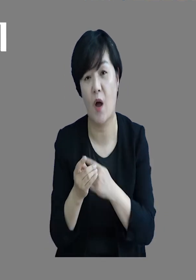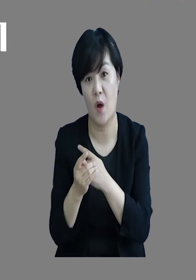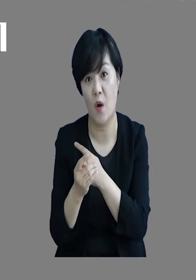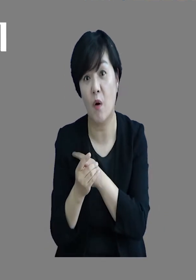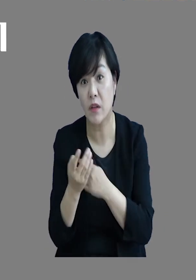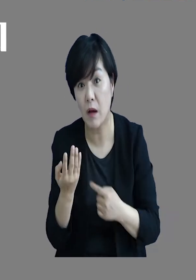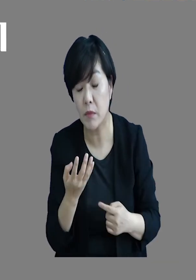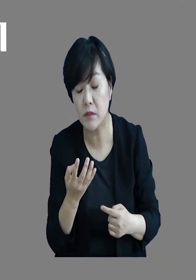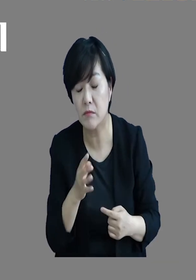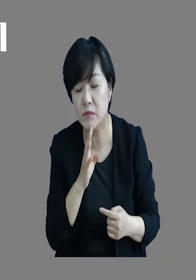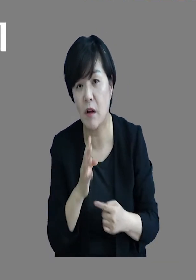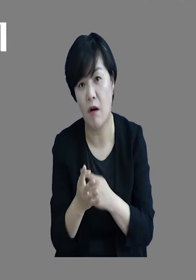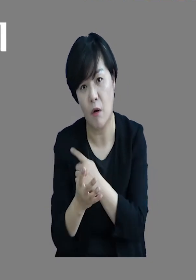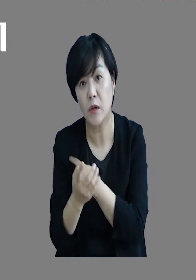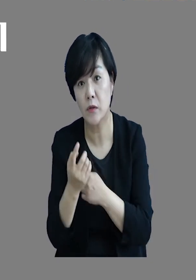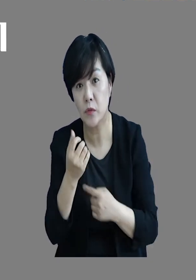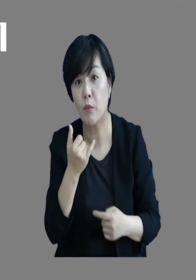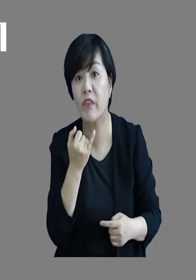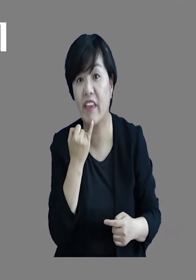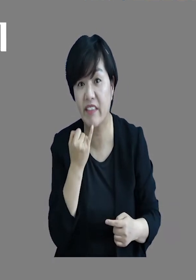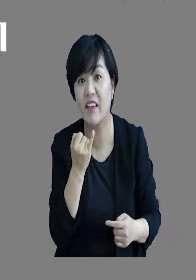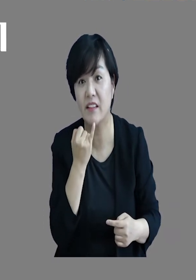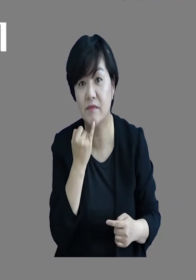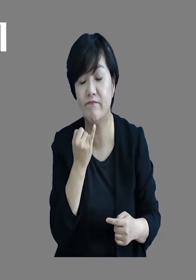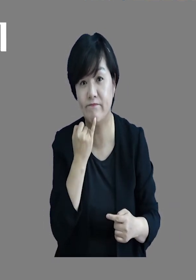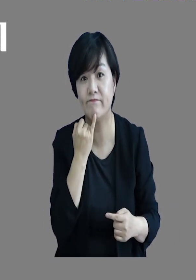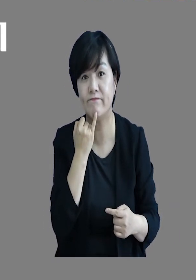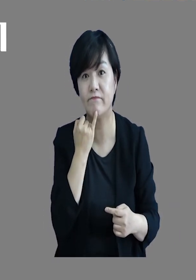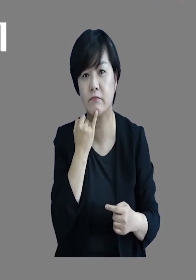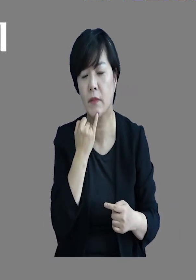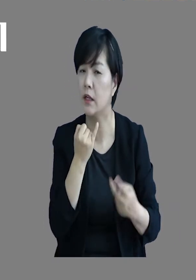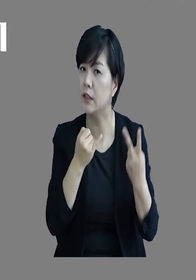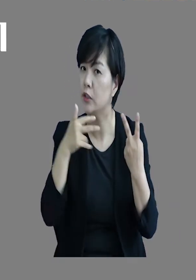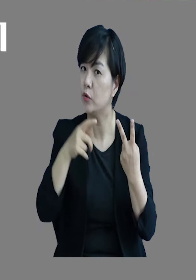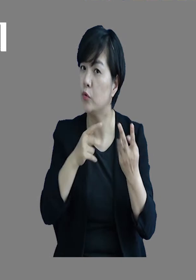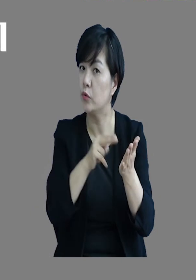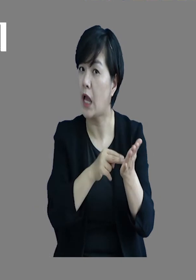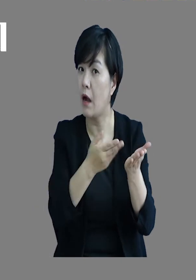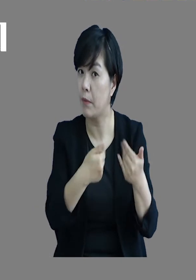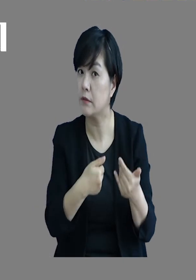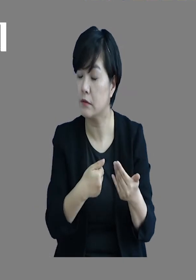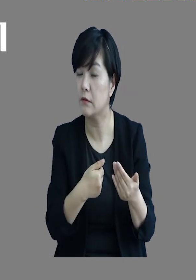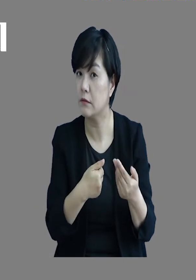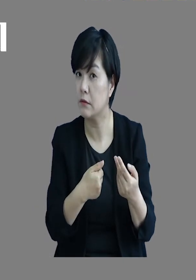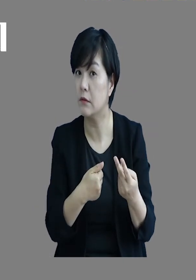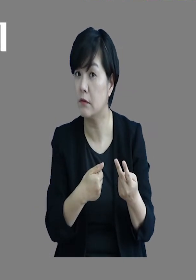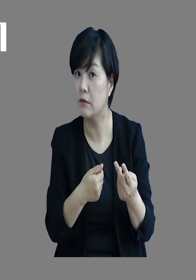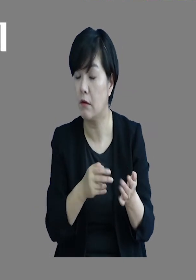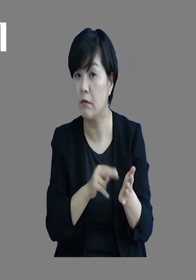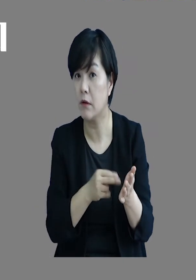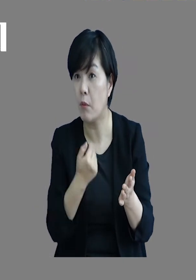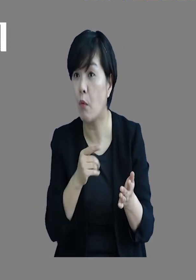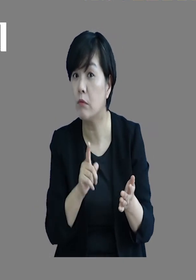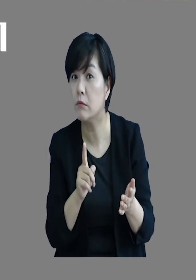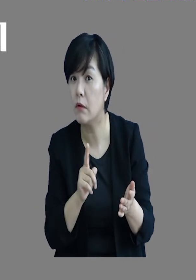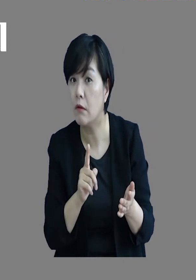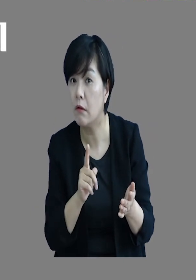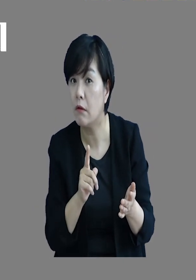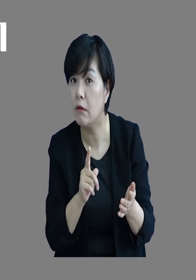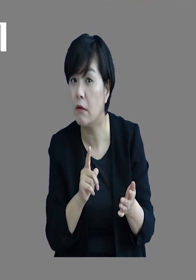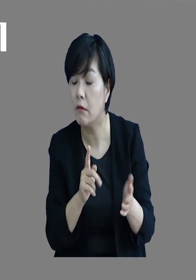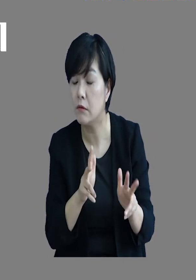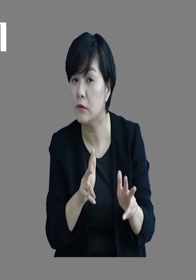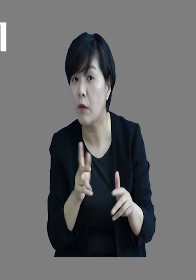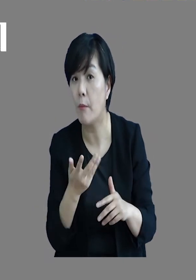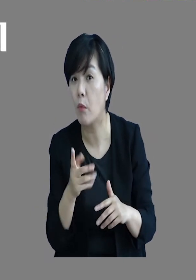거. 어깨는 좀 괜찮답니다. 예, 그때 2주 약 받아가셨고 2주. 약 드시고 좀 어떠세요? 약 먹고 나서 이거